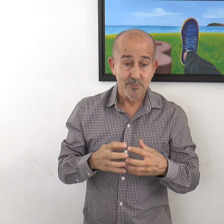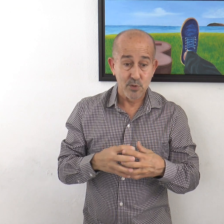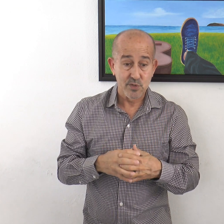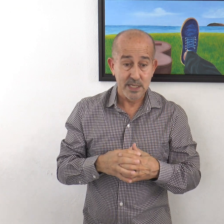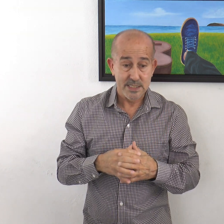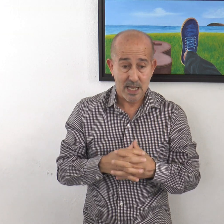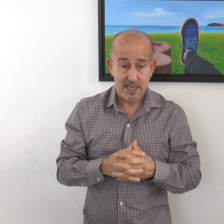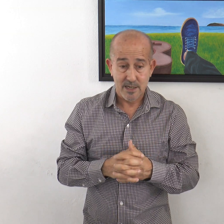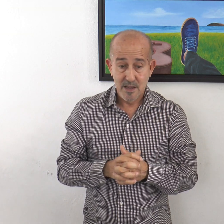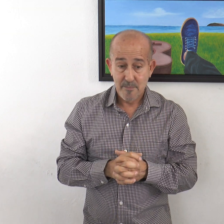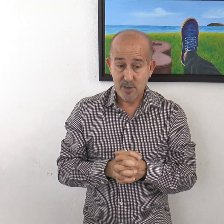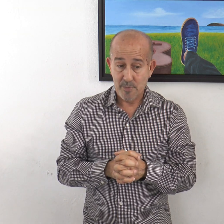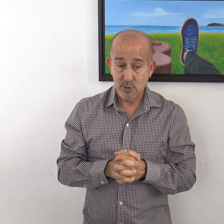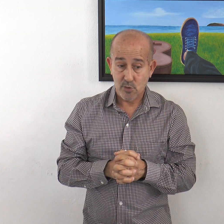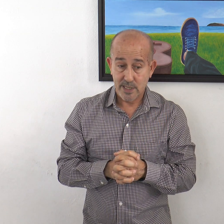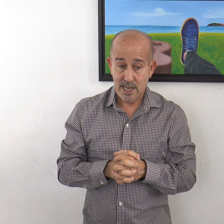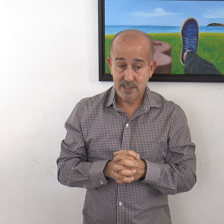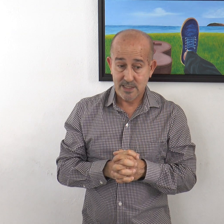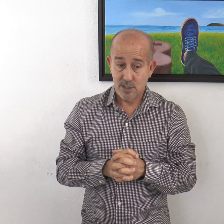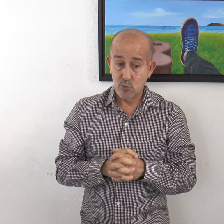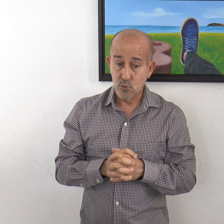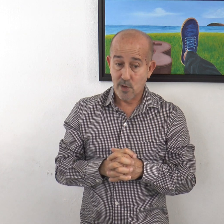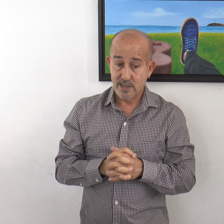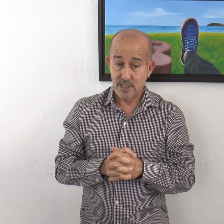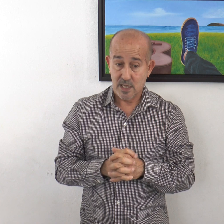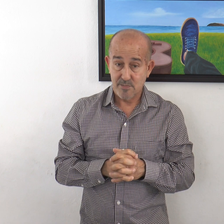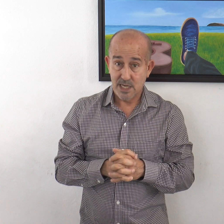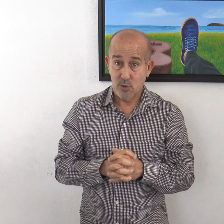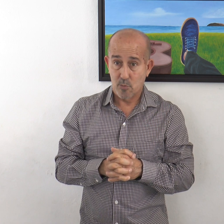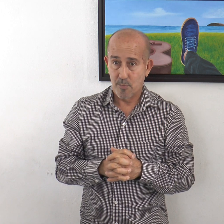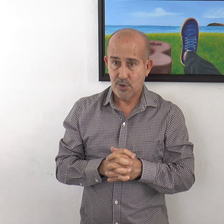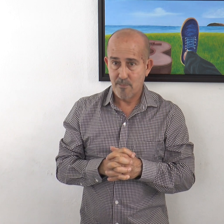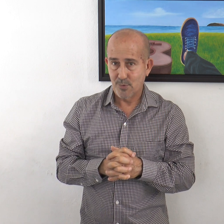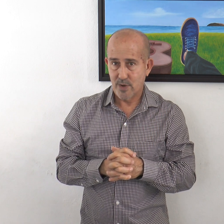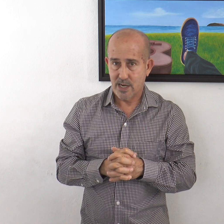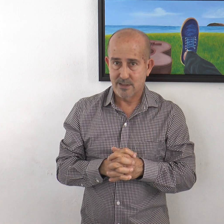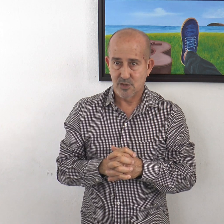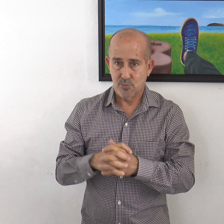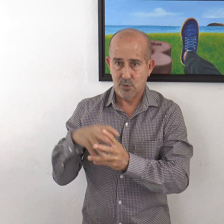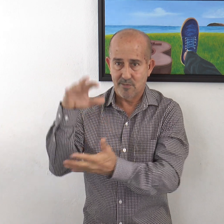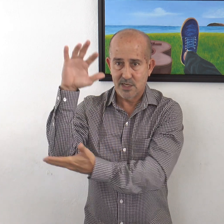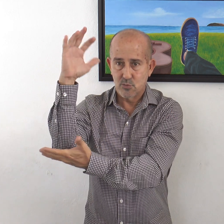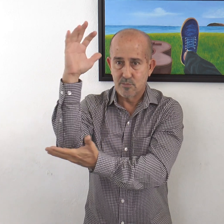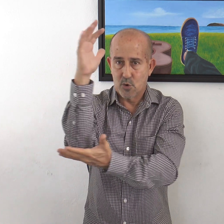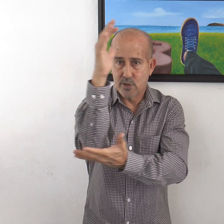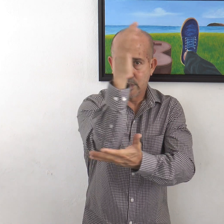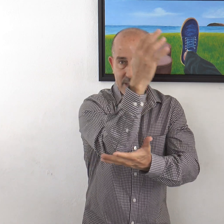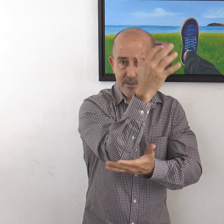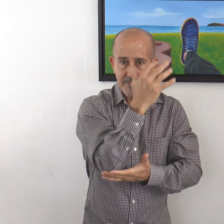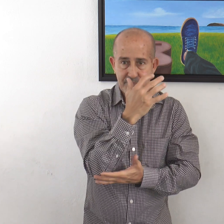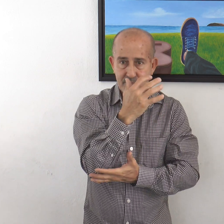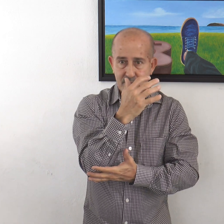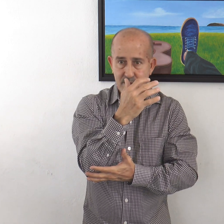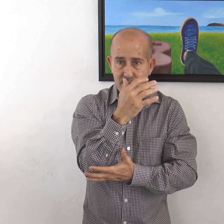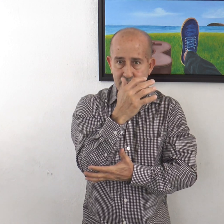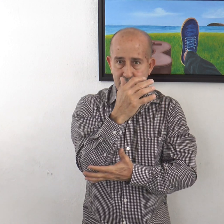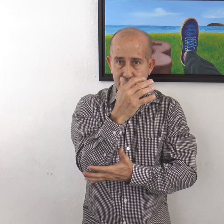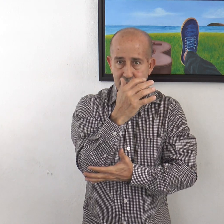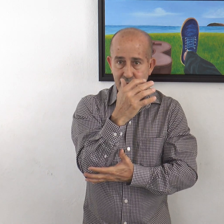puede utilizar para objetos grandes en un lugar determinado, como por ejemplo una casa. Yo puedo hablar de un bosque, y ¿verdad?, y